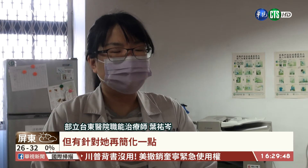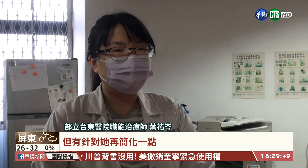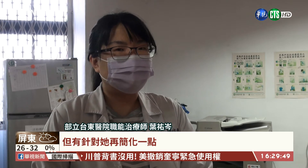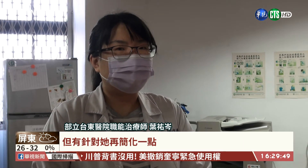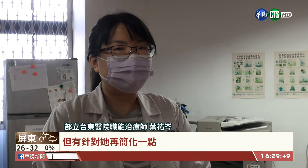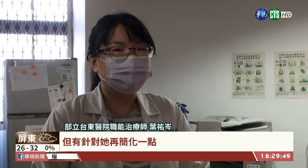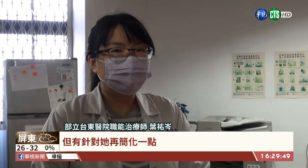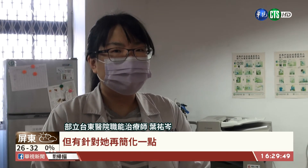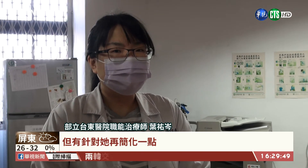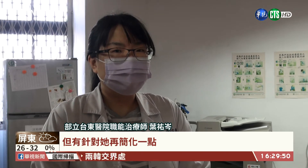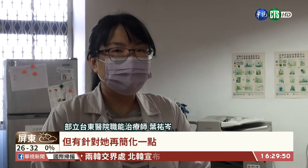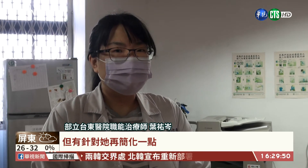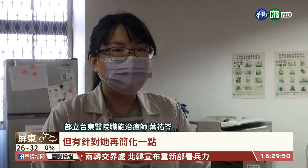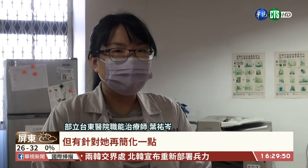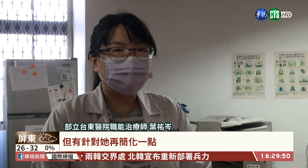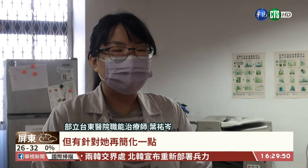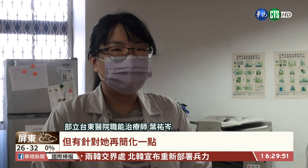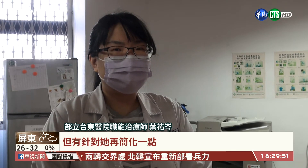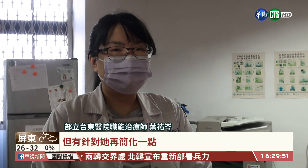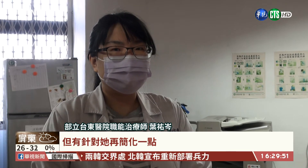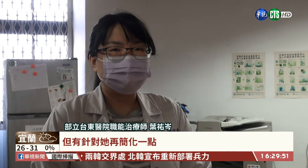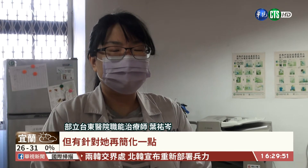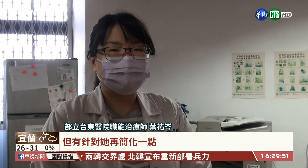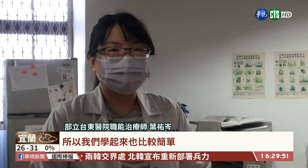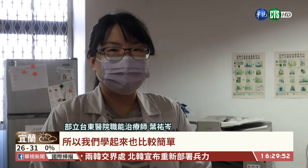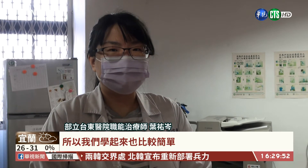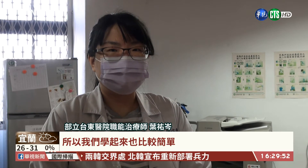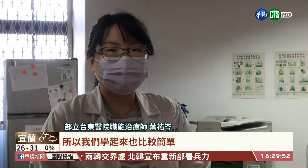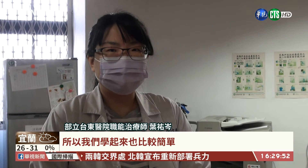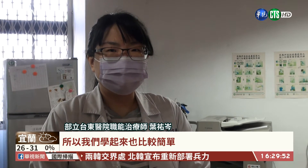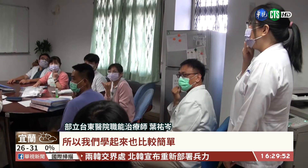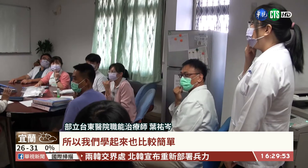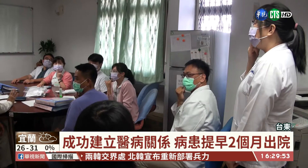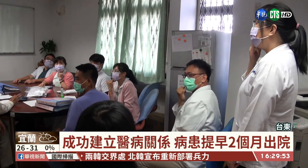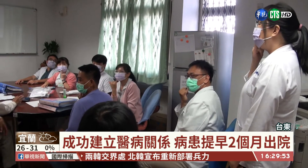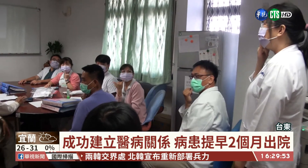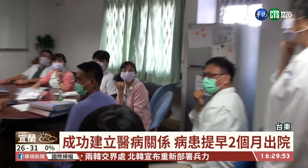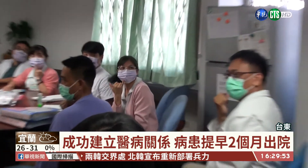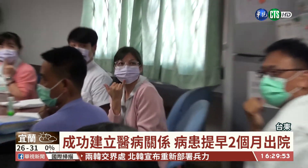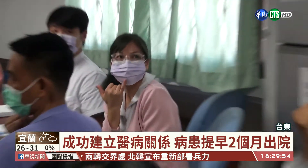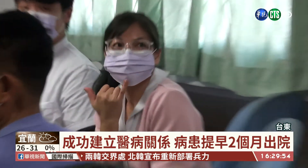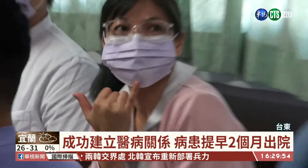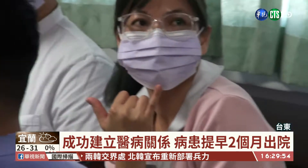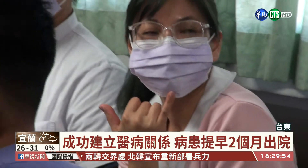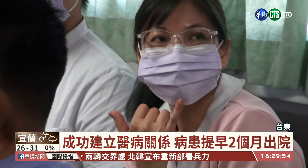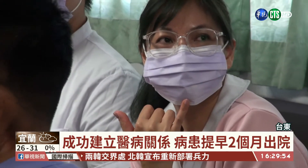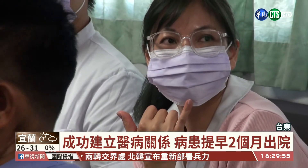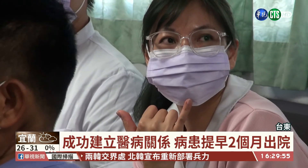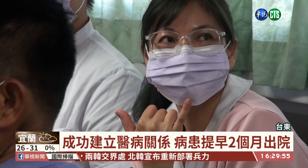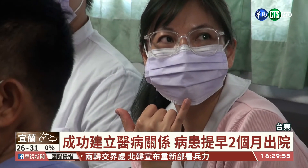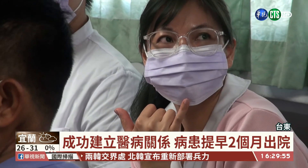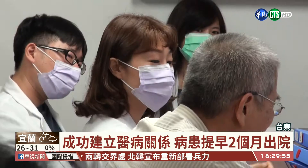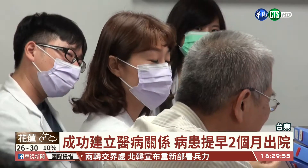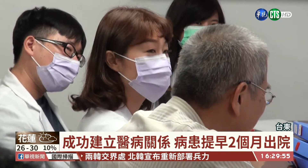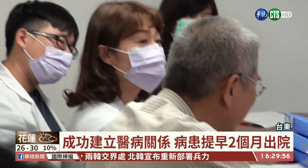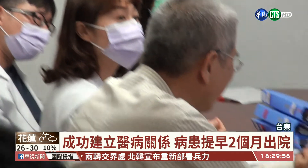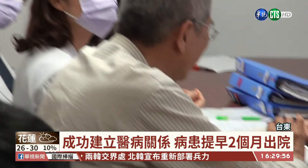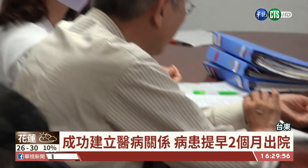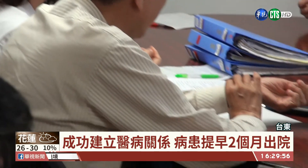简化一点，对，所以我们学起来也比较简单。 这是台东病院头一摆为了病患的需要，和医护人员做伙学手